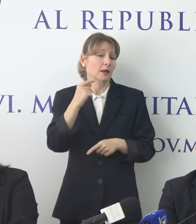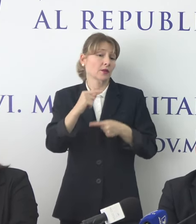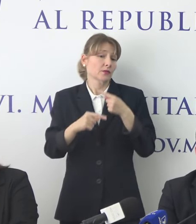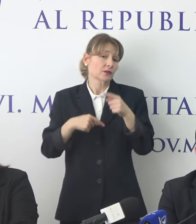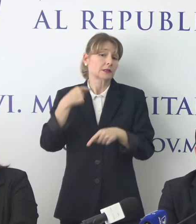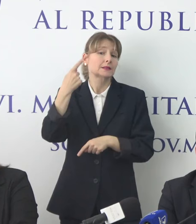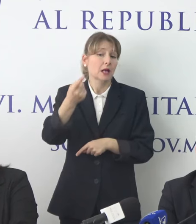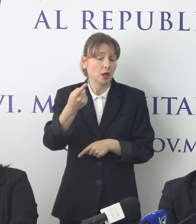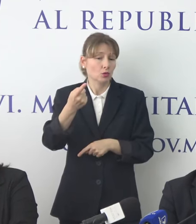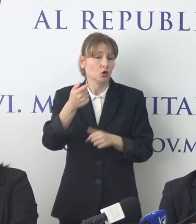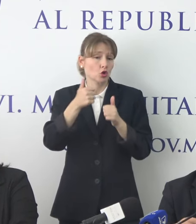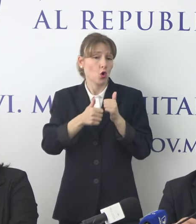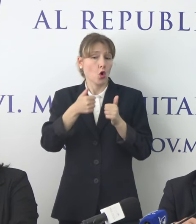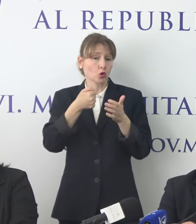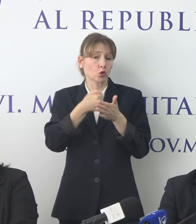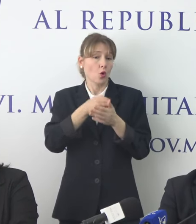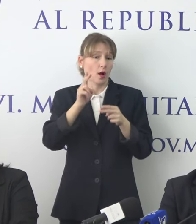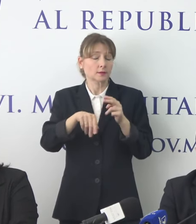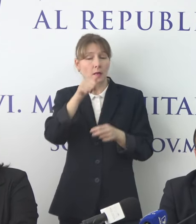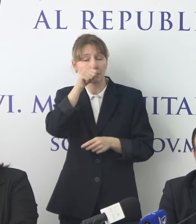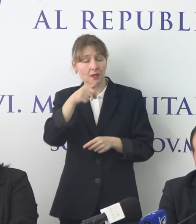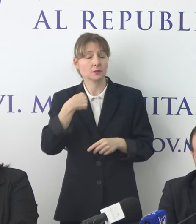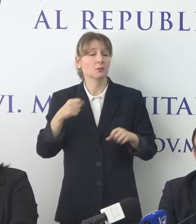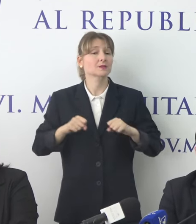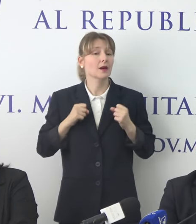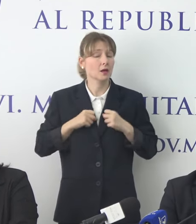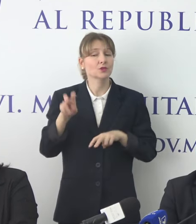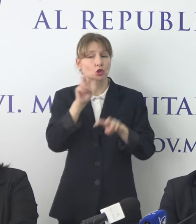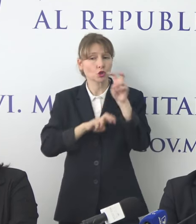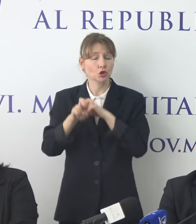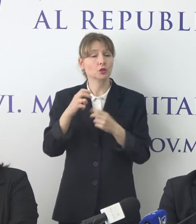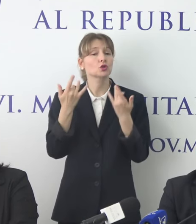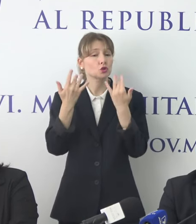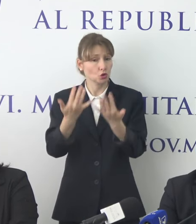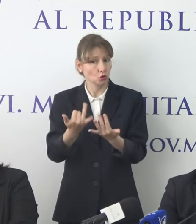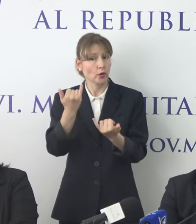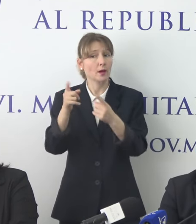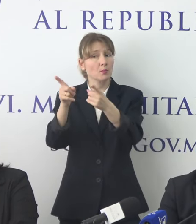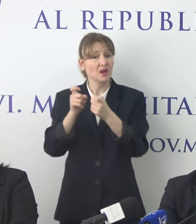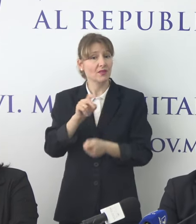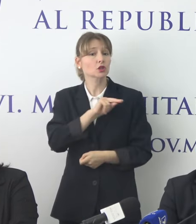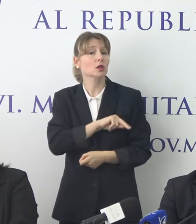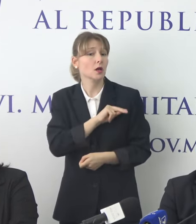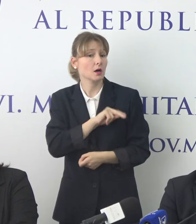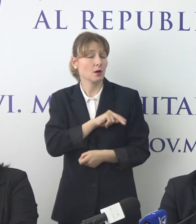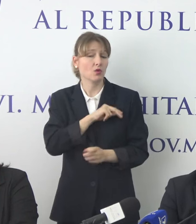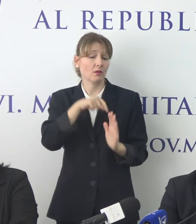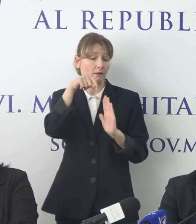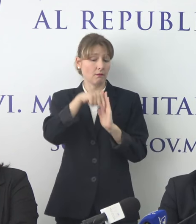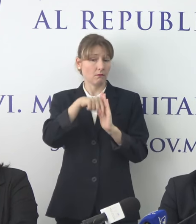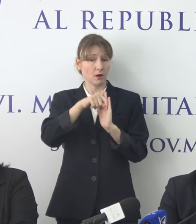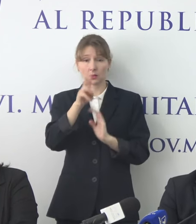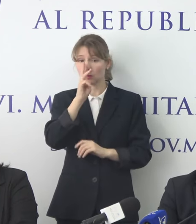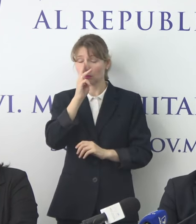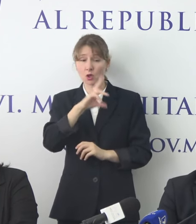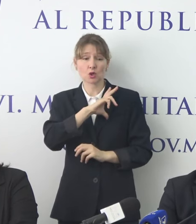până la sfârșitul lunii, vor fi identificate și vor fi angajate. Salariul în domeniul asistenței sociale